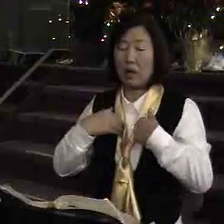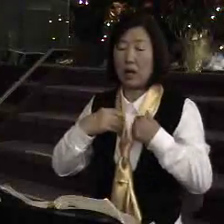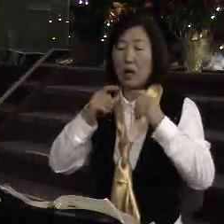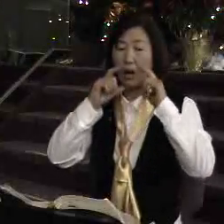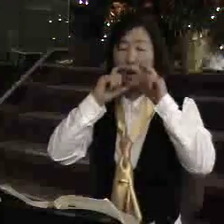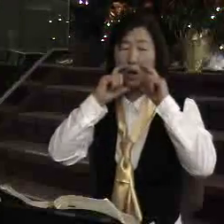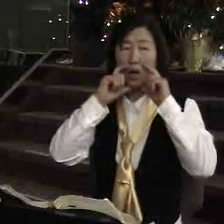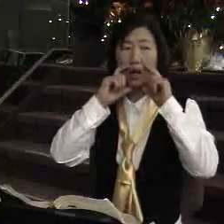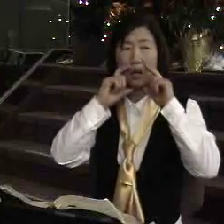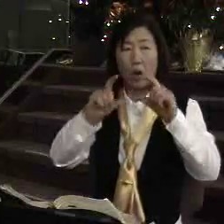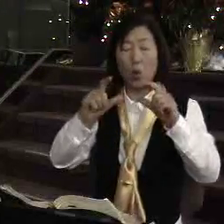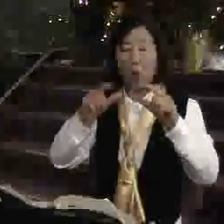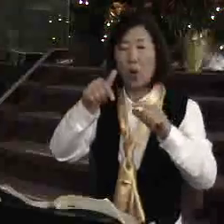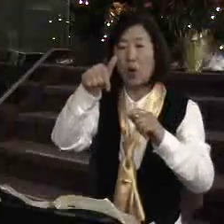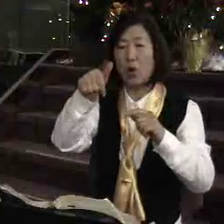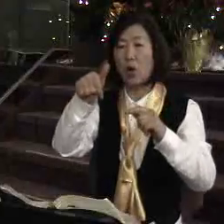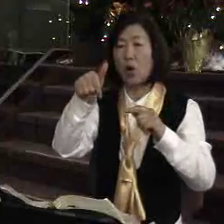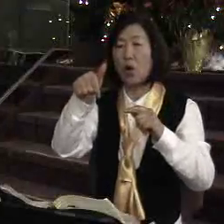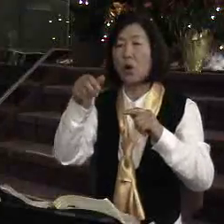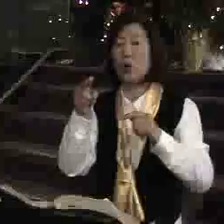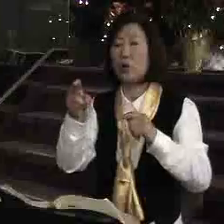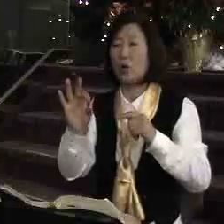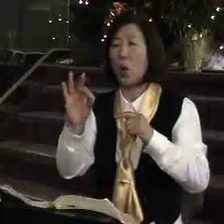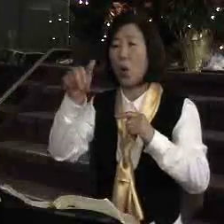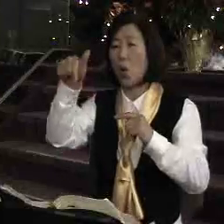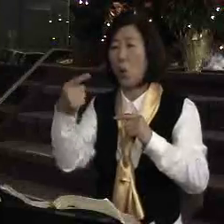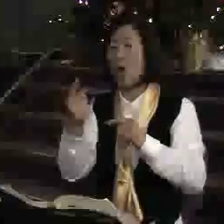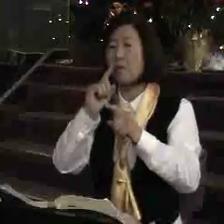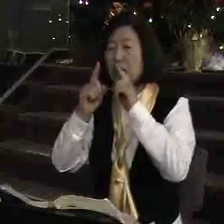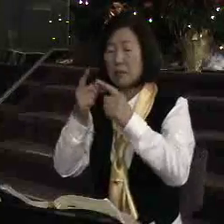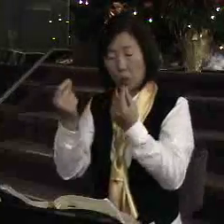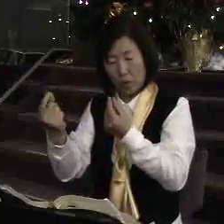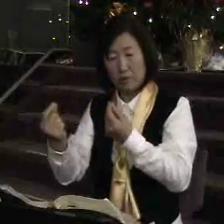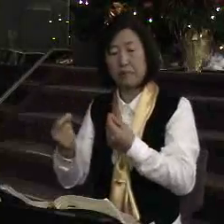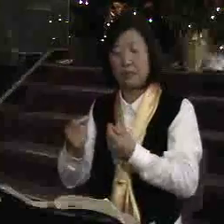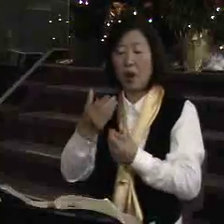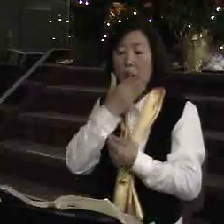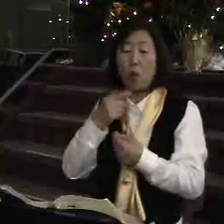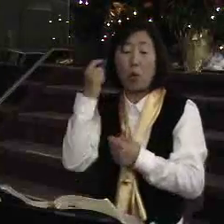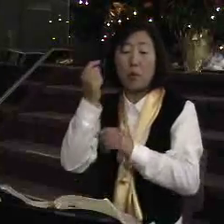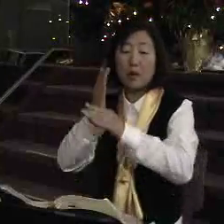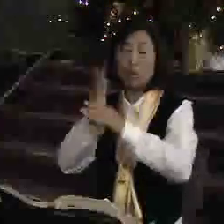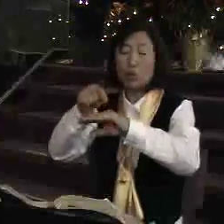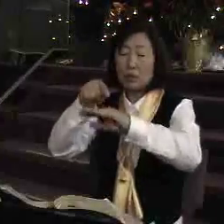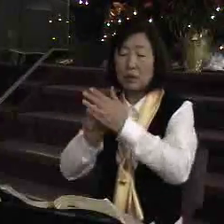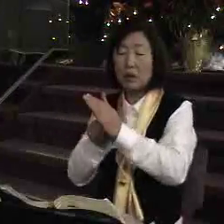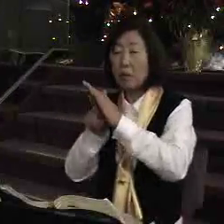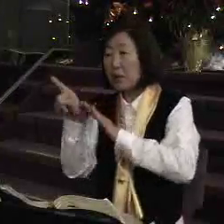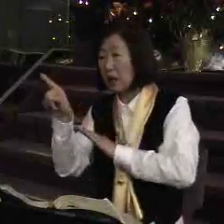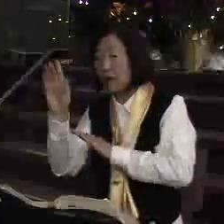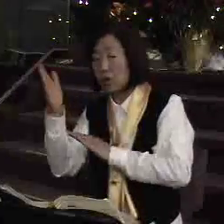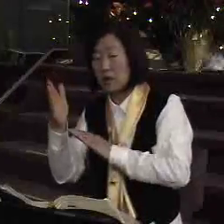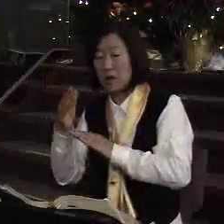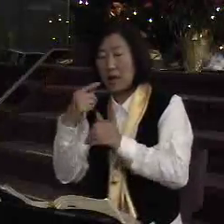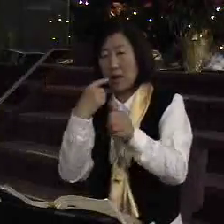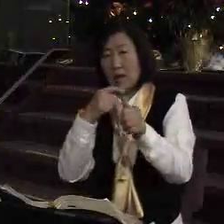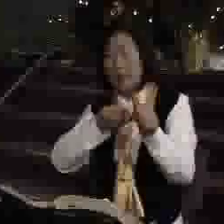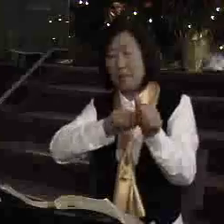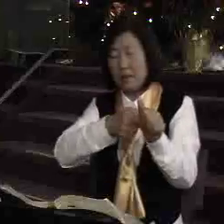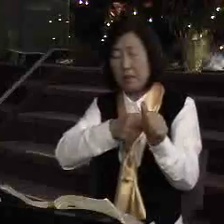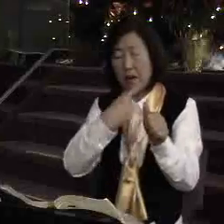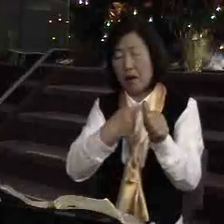되죠. 두 번째로 갈라디아 교인들이 왜 말씀의 중심, 복음의 중심에서 빗나가는가? 핍박을